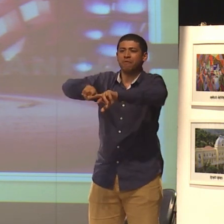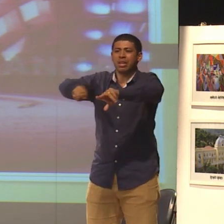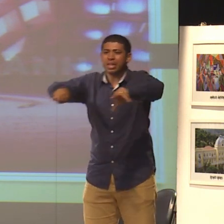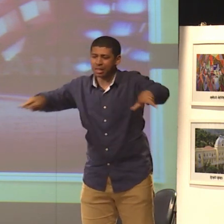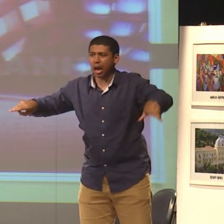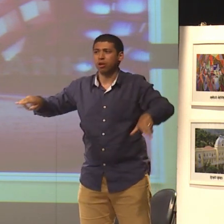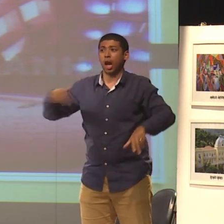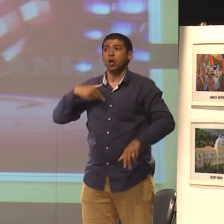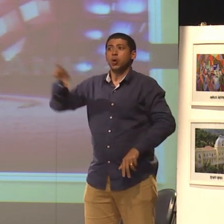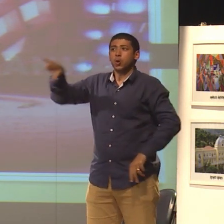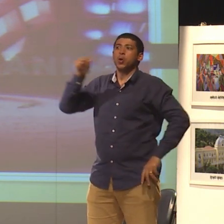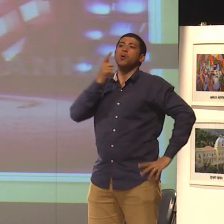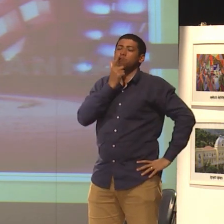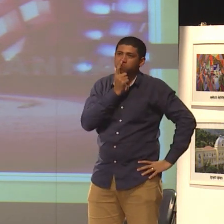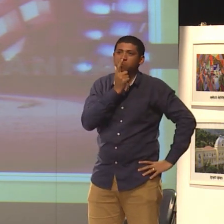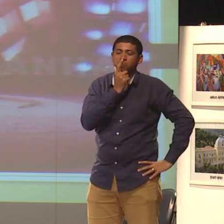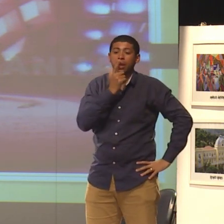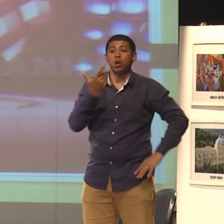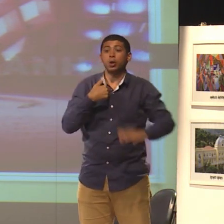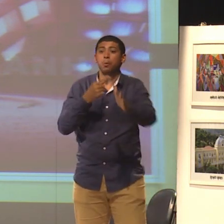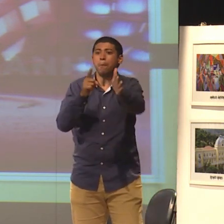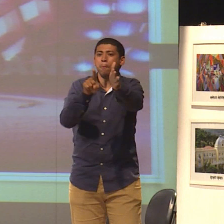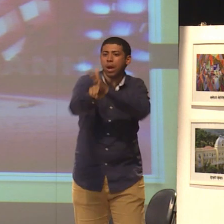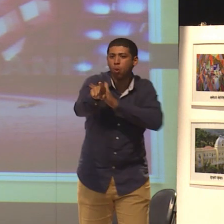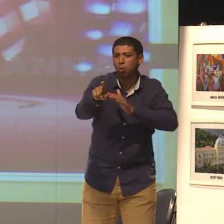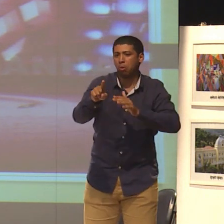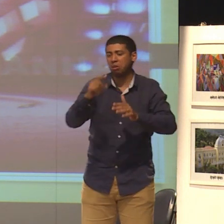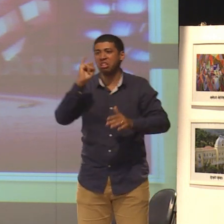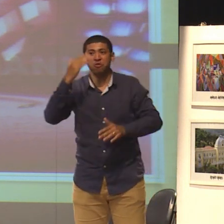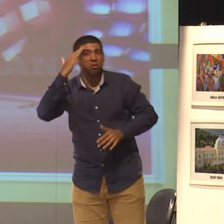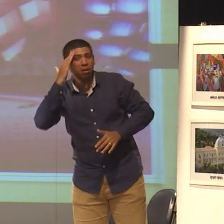que tem a ver com está relacionado com cultura, né?